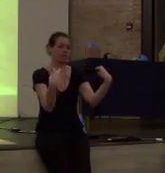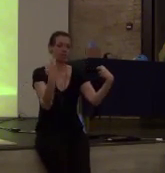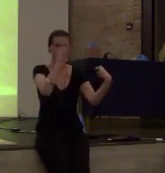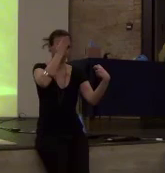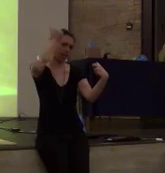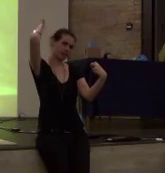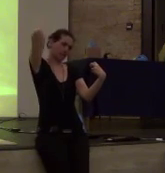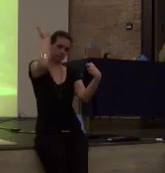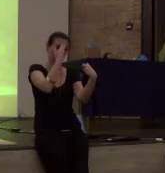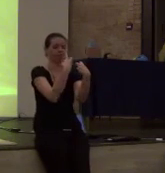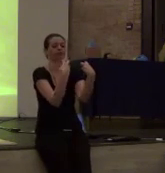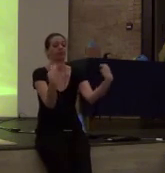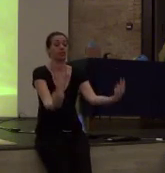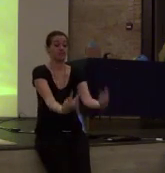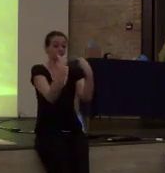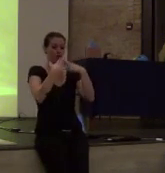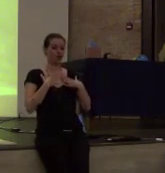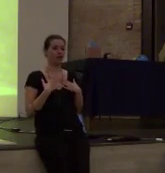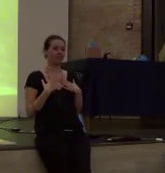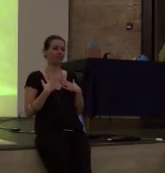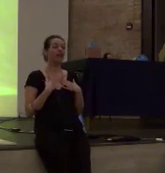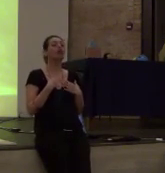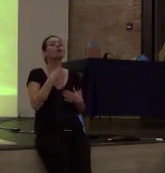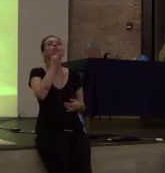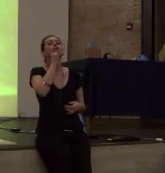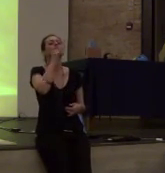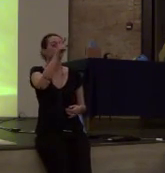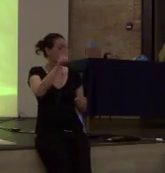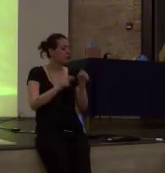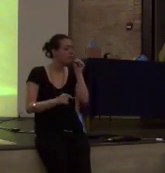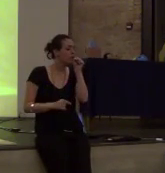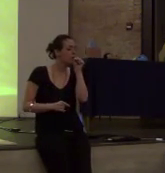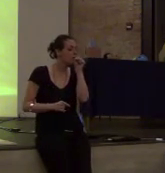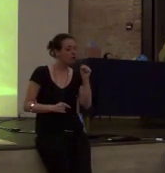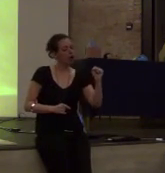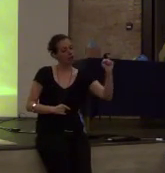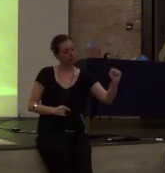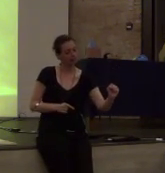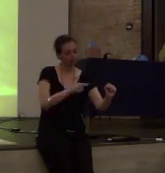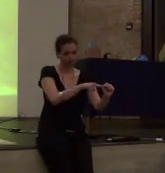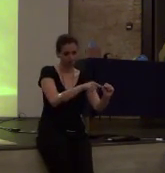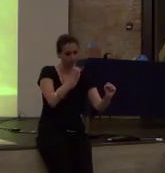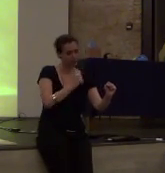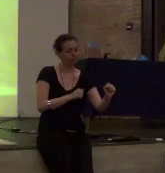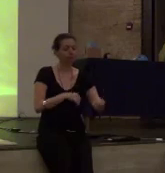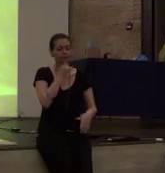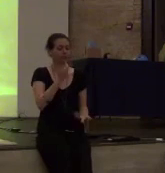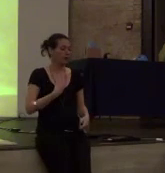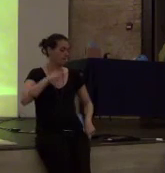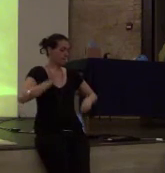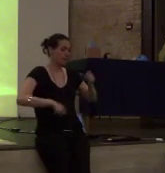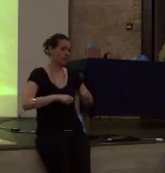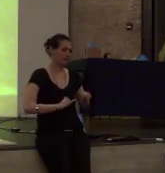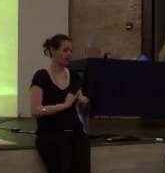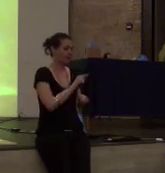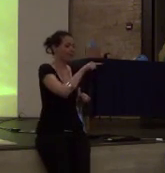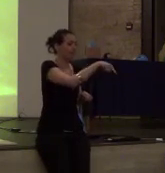quando eu conto essas histórias com tablado de madeira e ele faz uma percussão com som, com violão. Às vezes ele